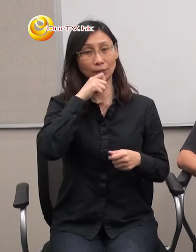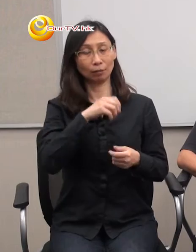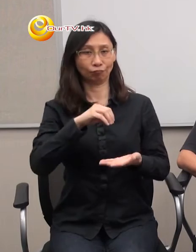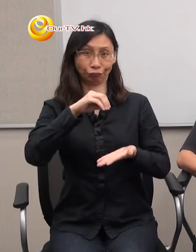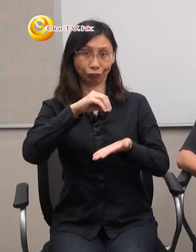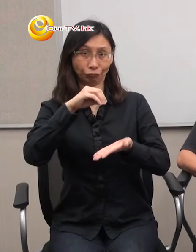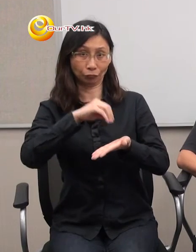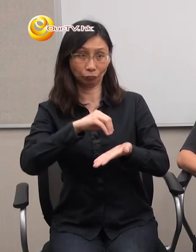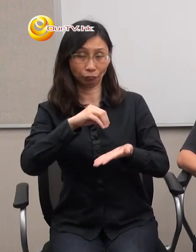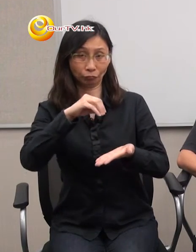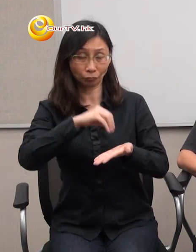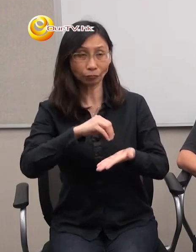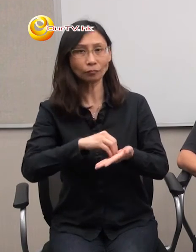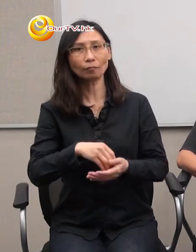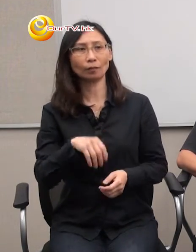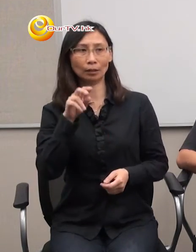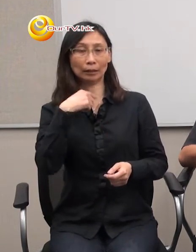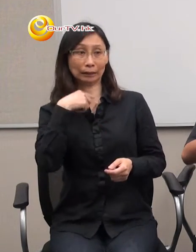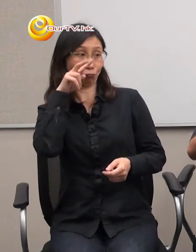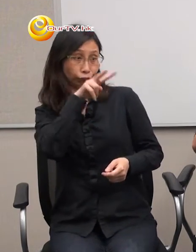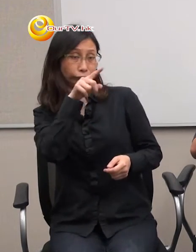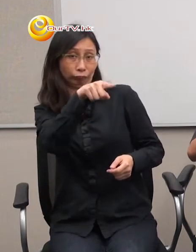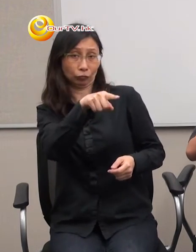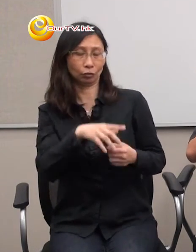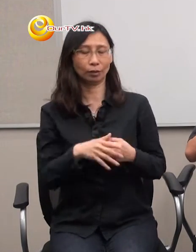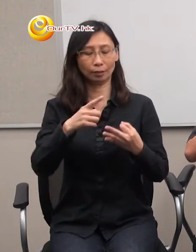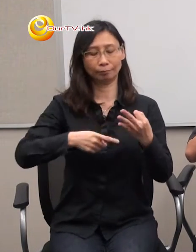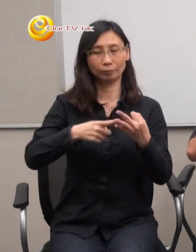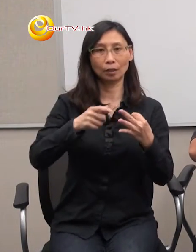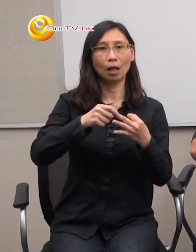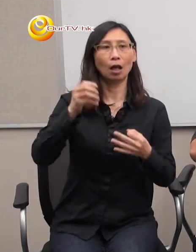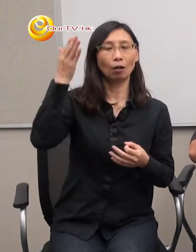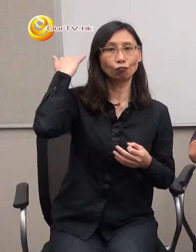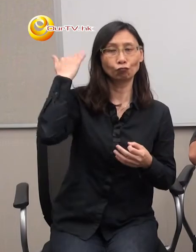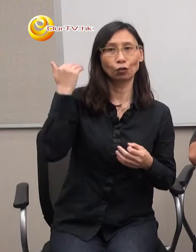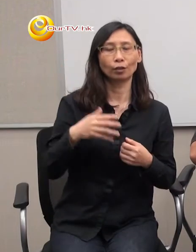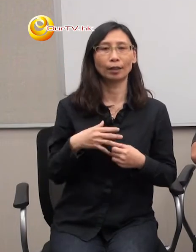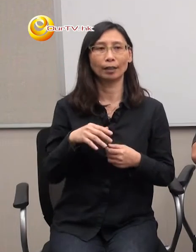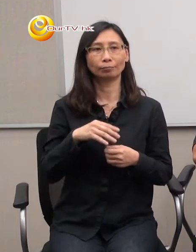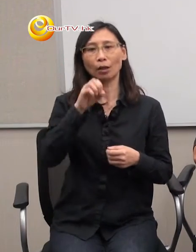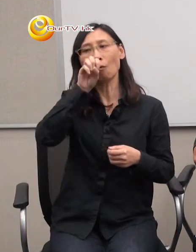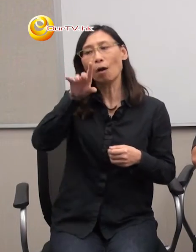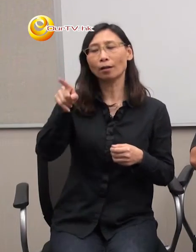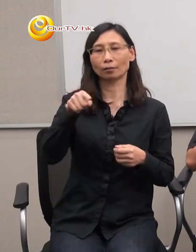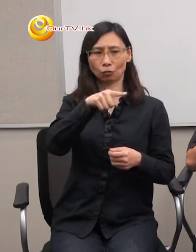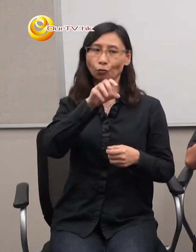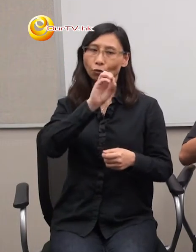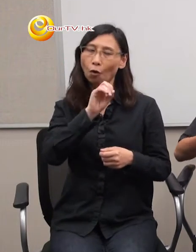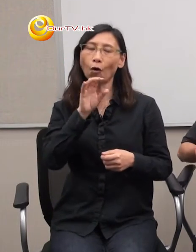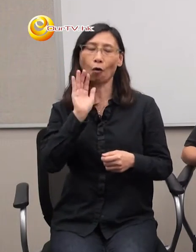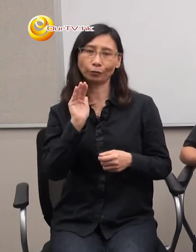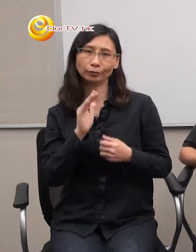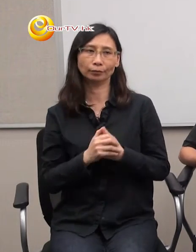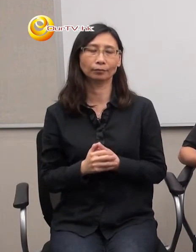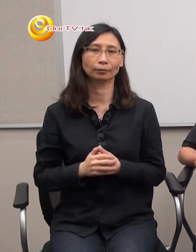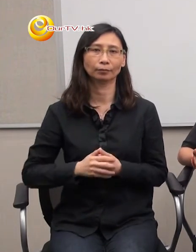席啊，你要看他的。咁啊，范徐麗泰咧就即係示意佢俾我講埋先，咁先駁。咁而家